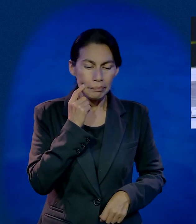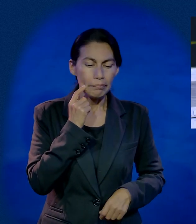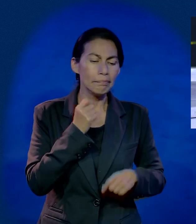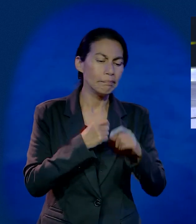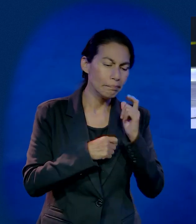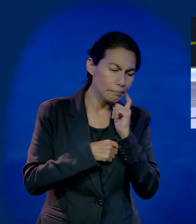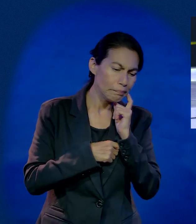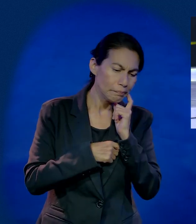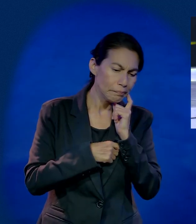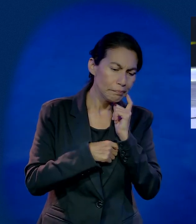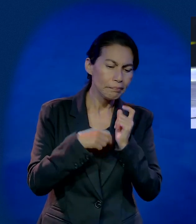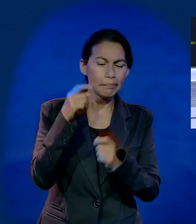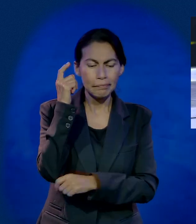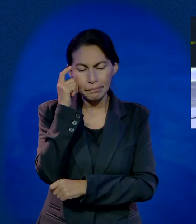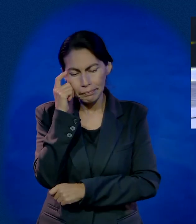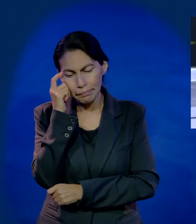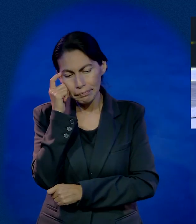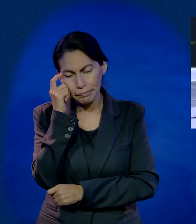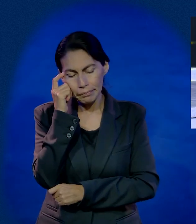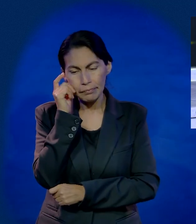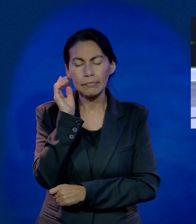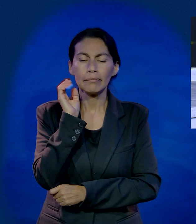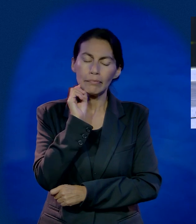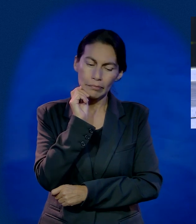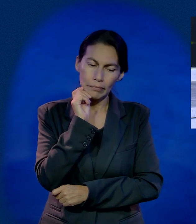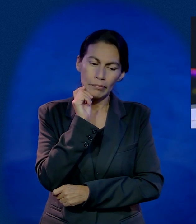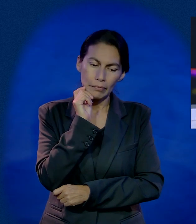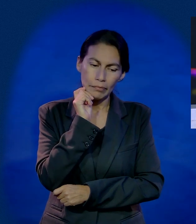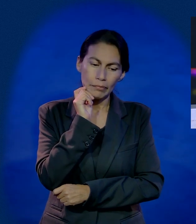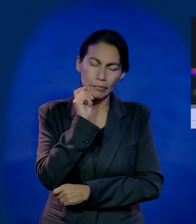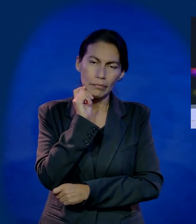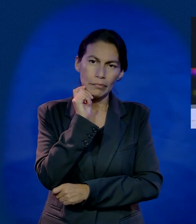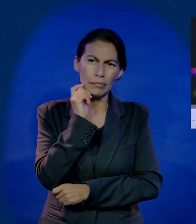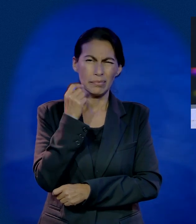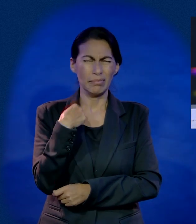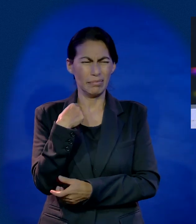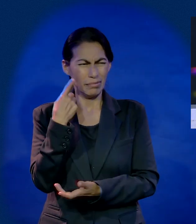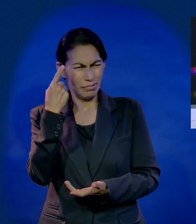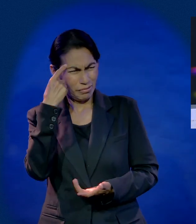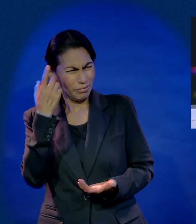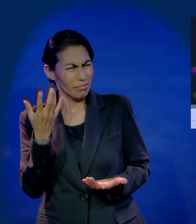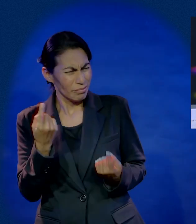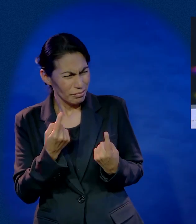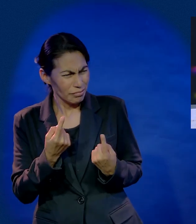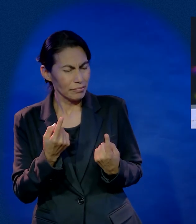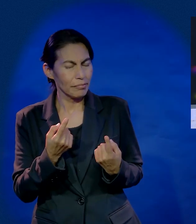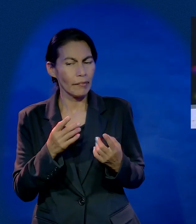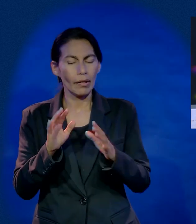él solamente decía así. Y yo, ¿qué?